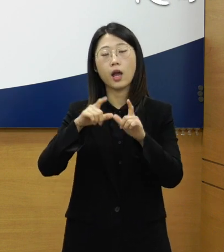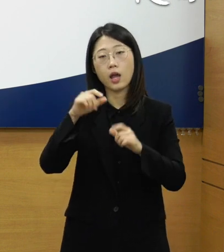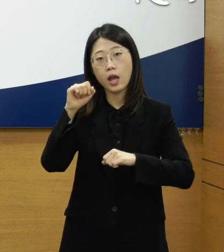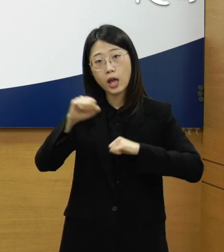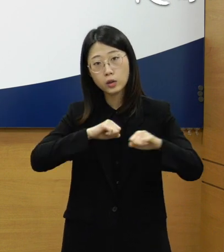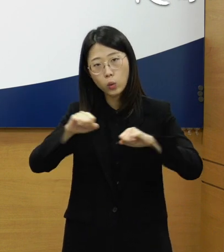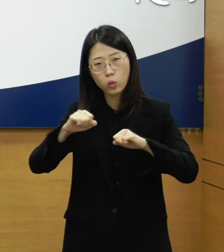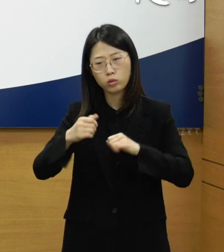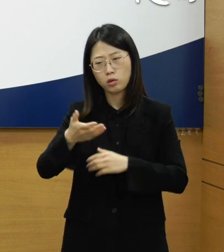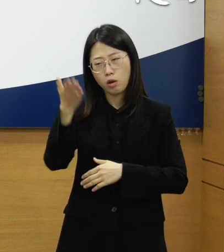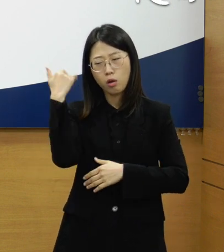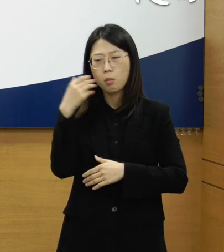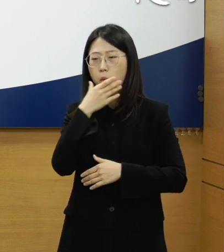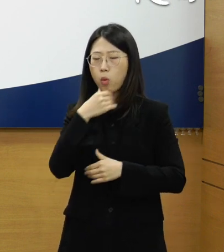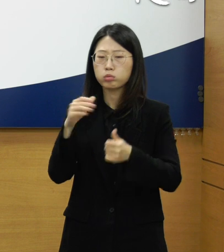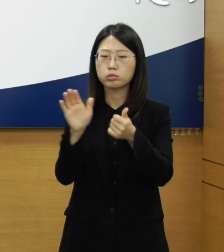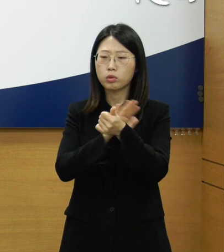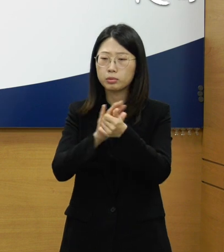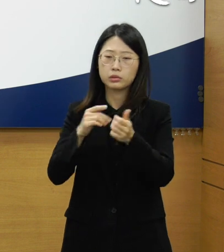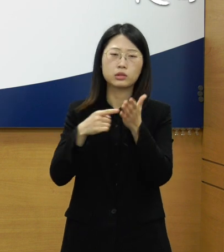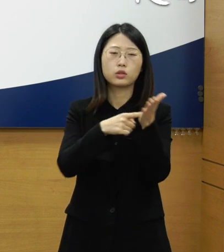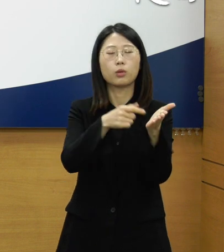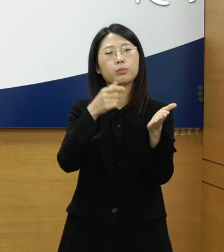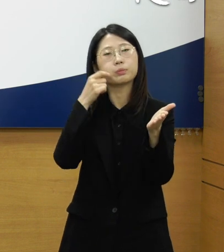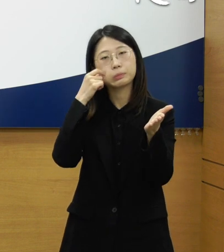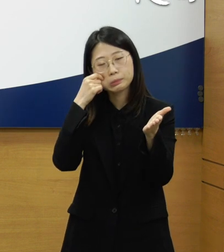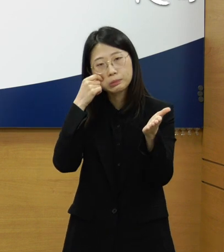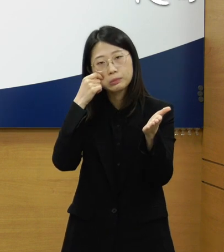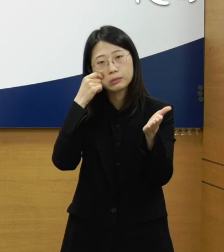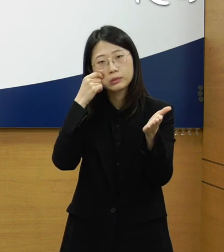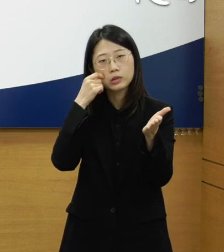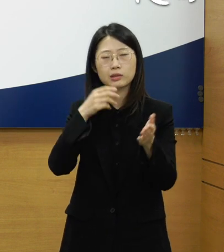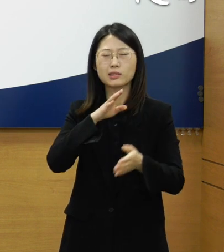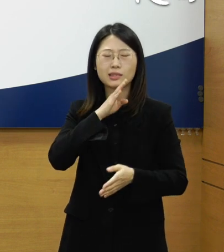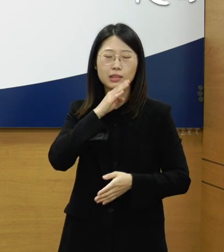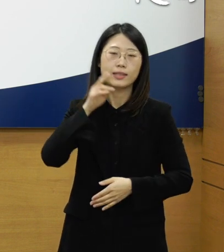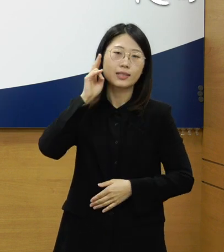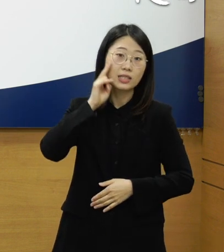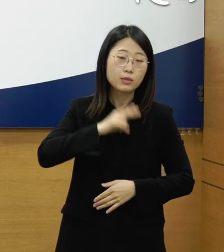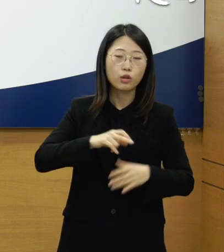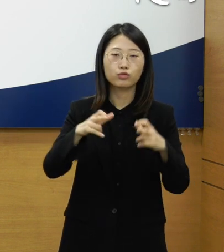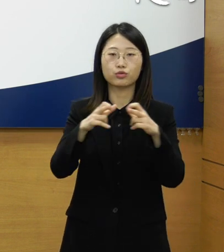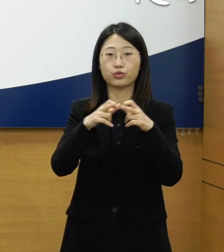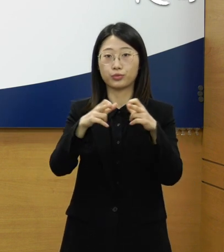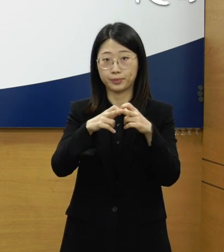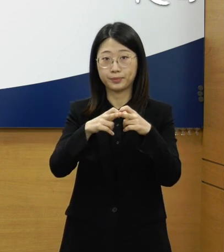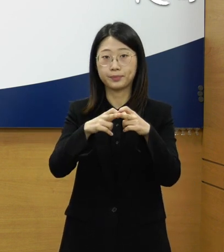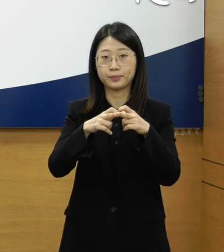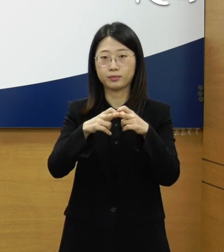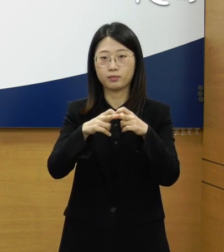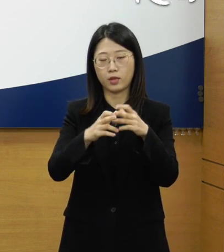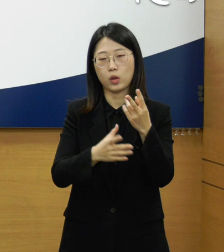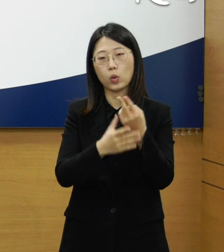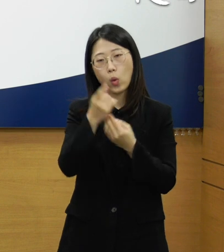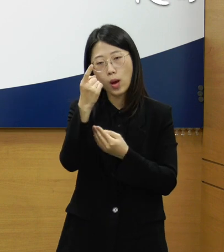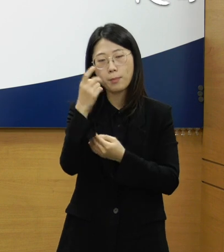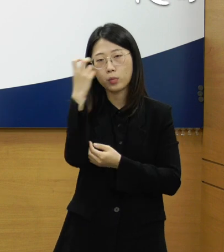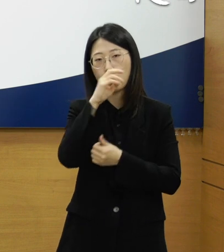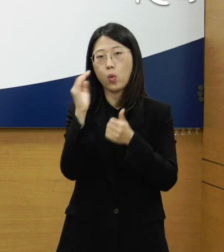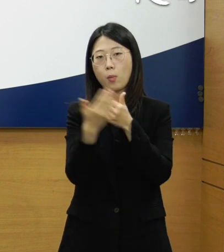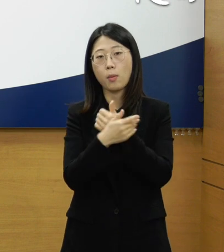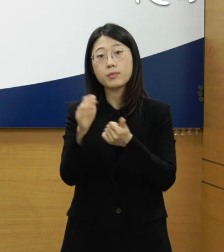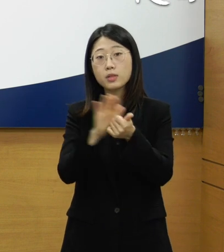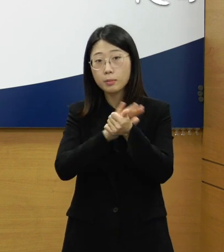기존 복지 서비스를 이용하지 못하는 체중증 발달 장애인에게 통합 돌봄